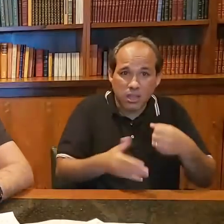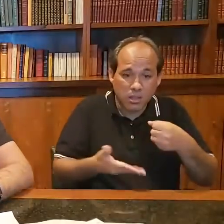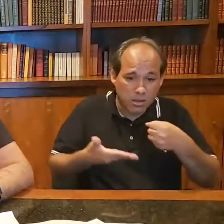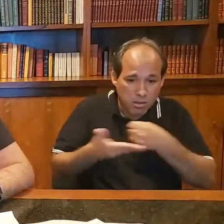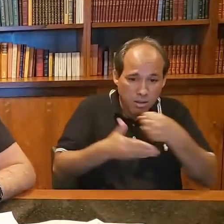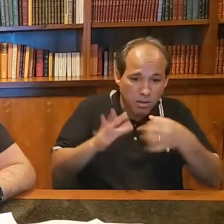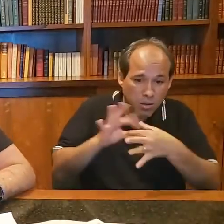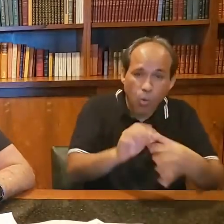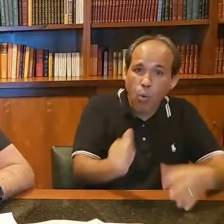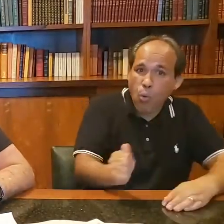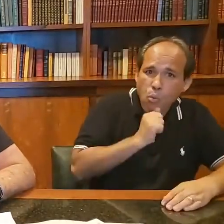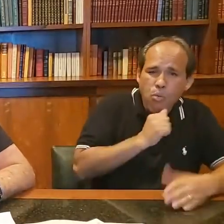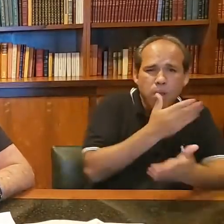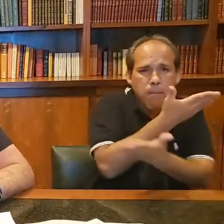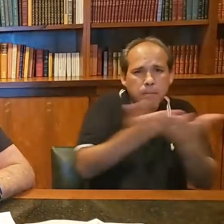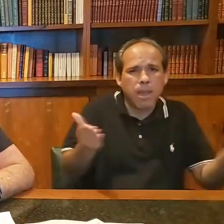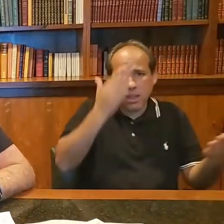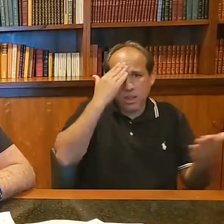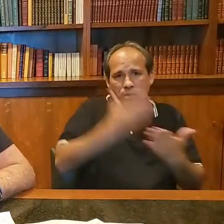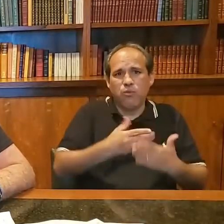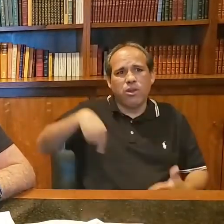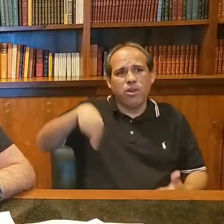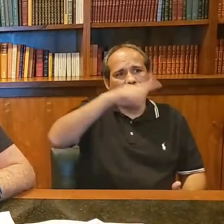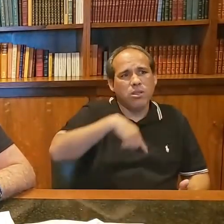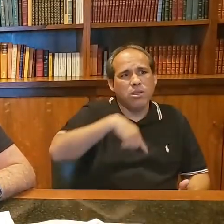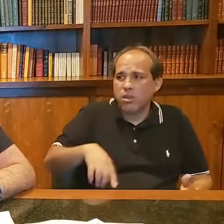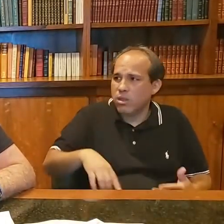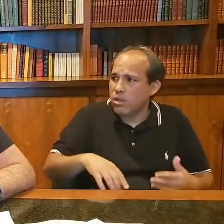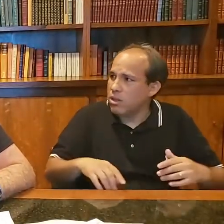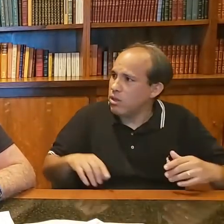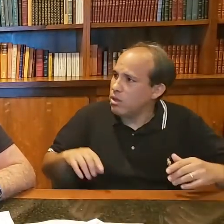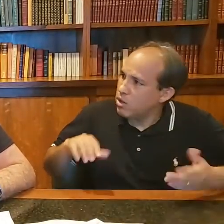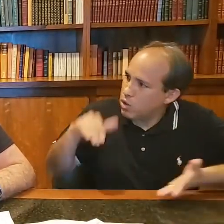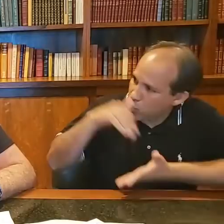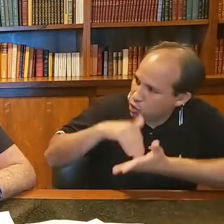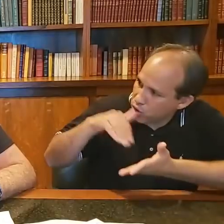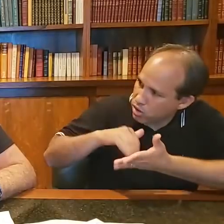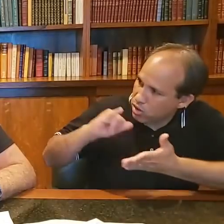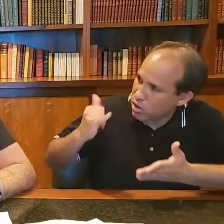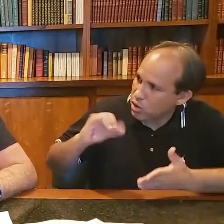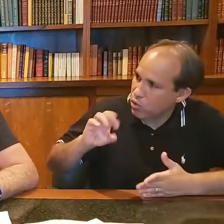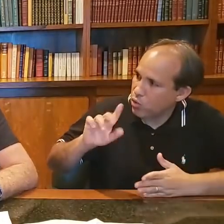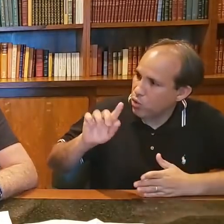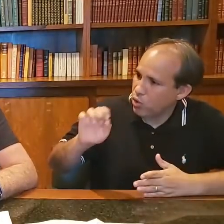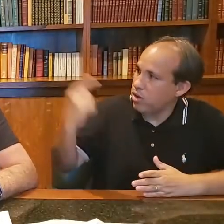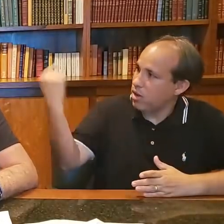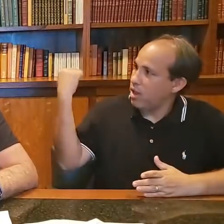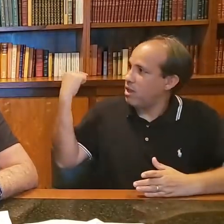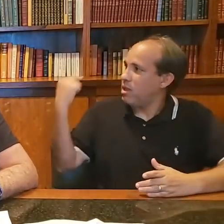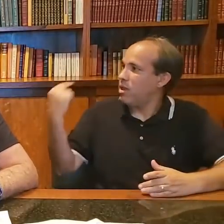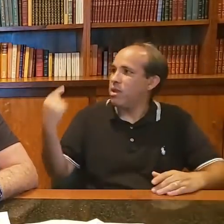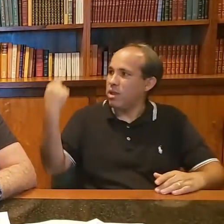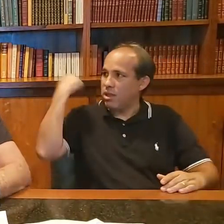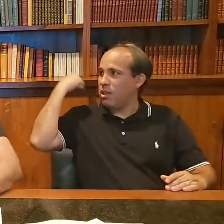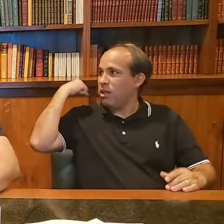credibilidade. Alguma coisa mais, hein? Fala, Jorge Seife. 30 segundos. 30 segundos. Vem cá atrás aqui, Jorge, obrigado.